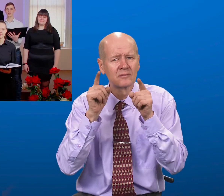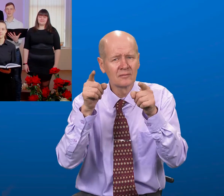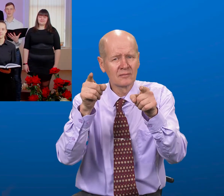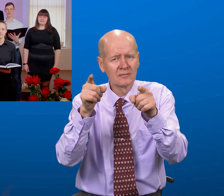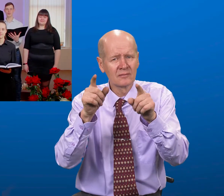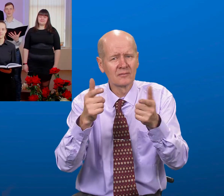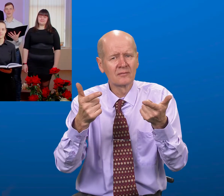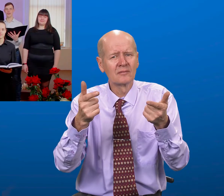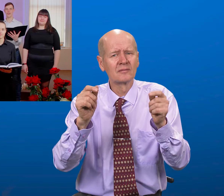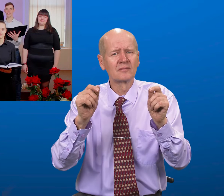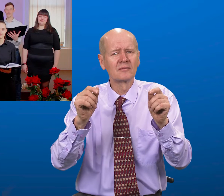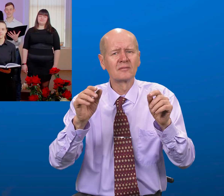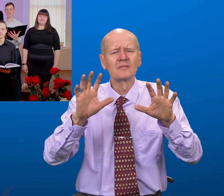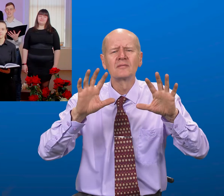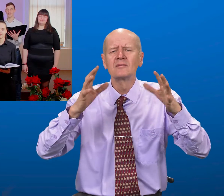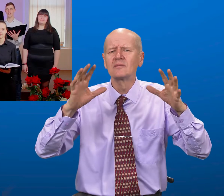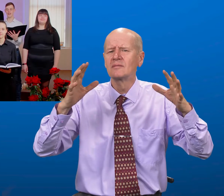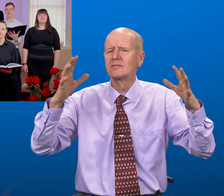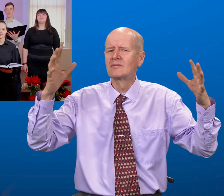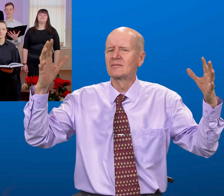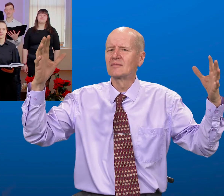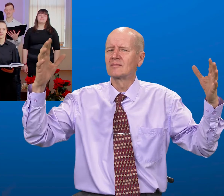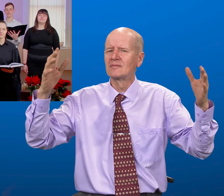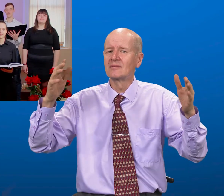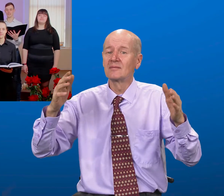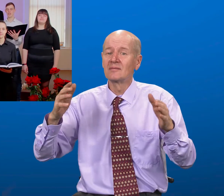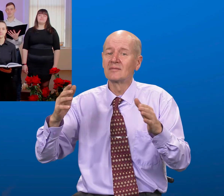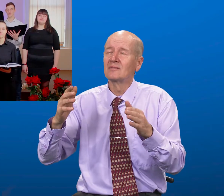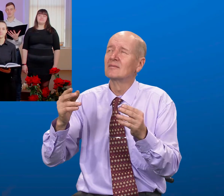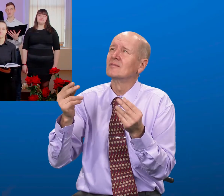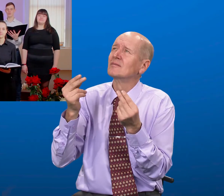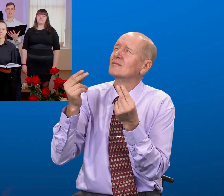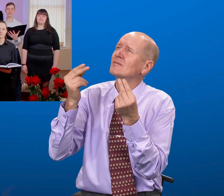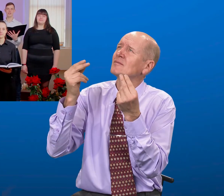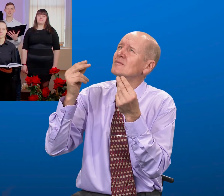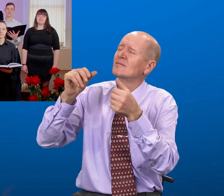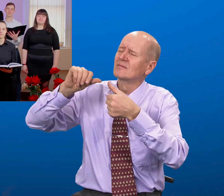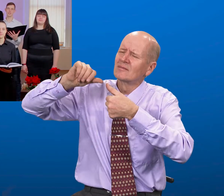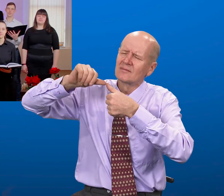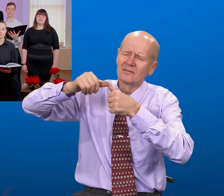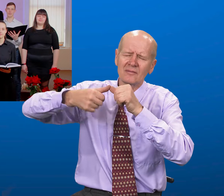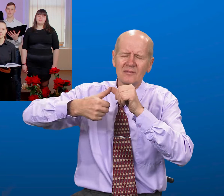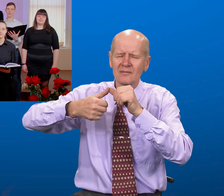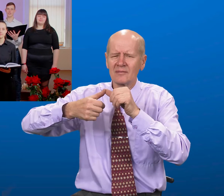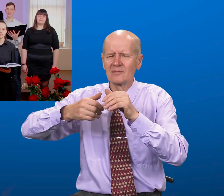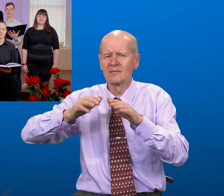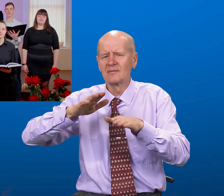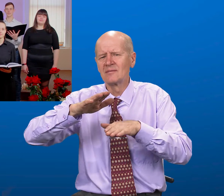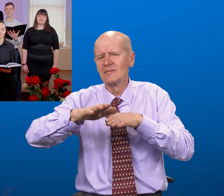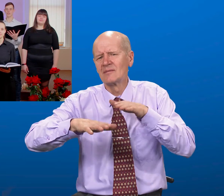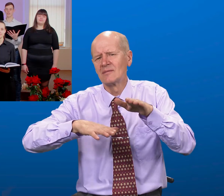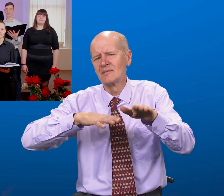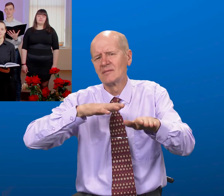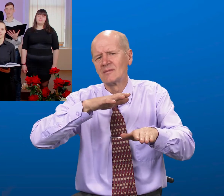Смотрю туда, где сияет свет, твой чудесный